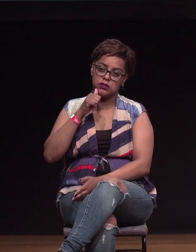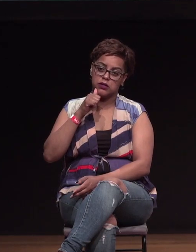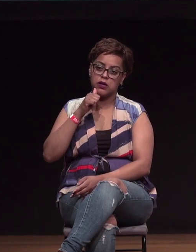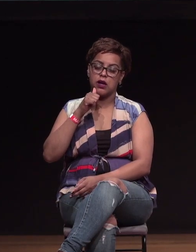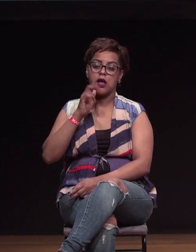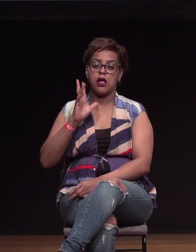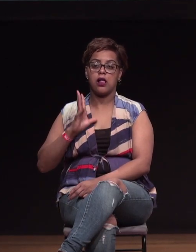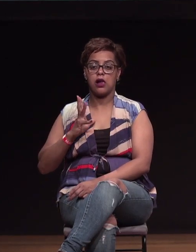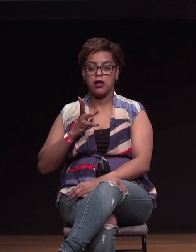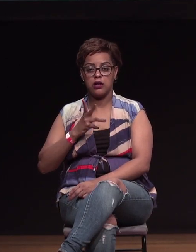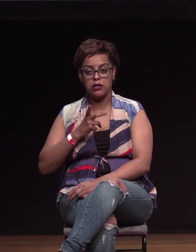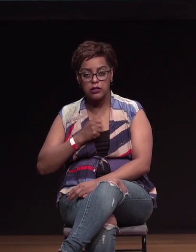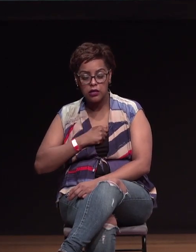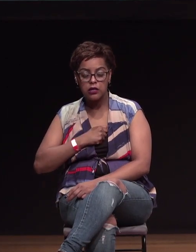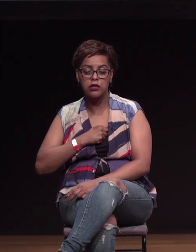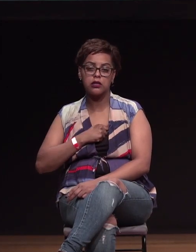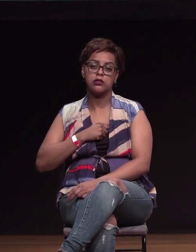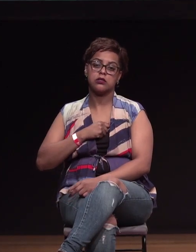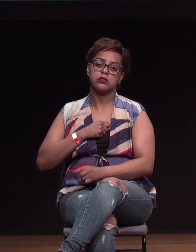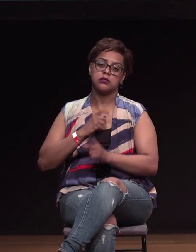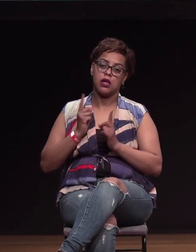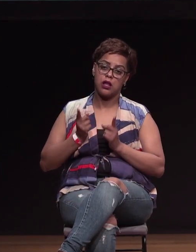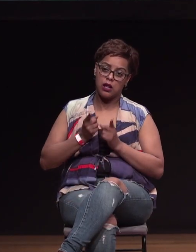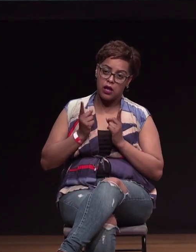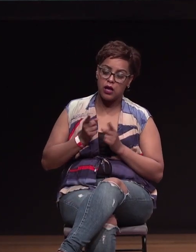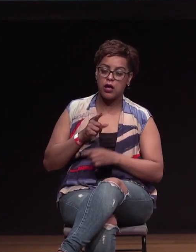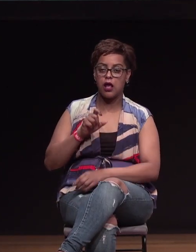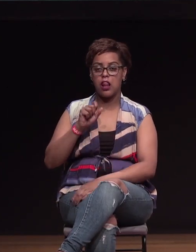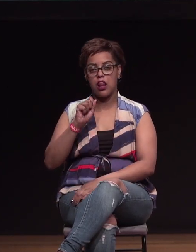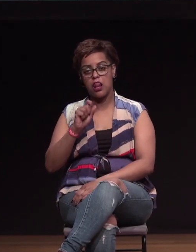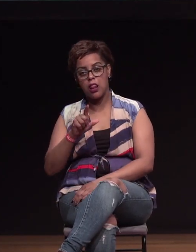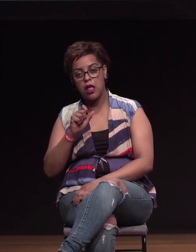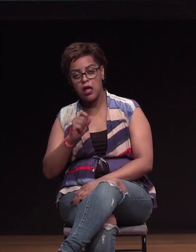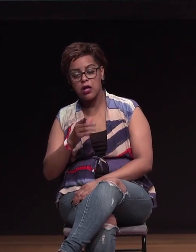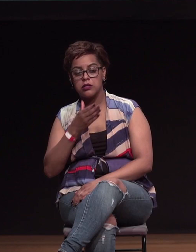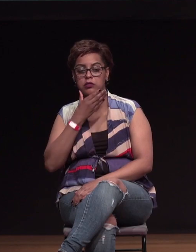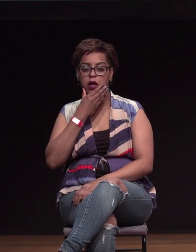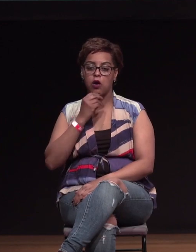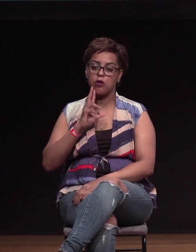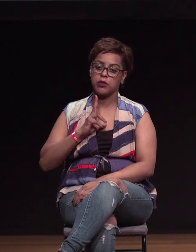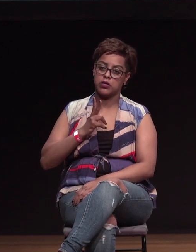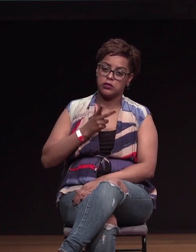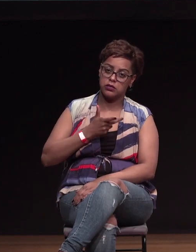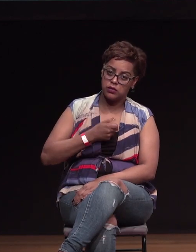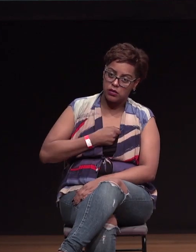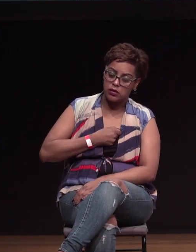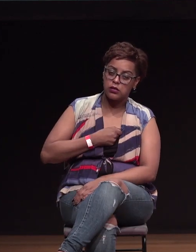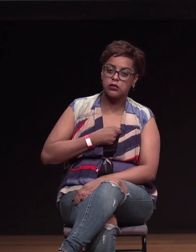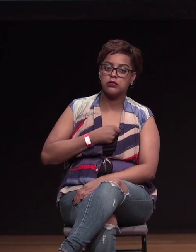mulheres trans, mulheres lésbicas, homens trans.